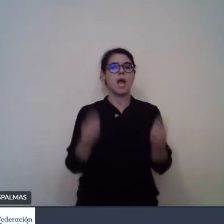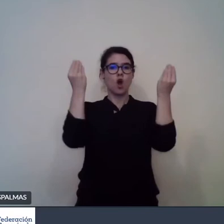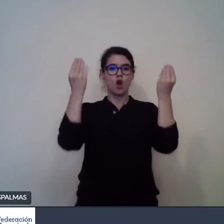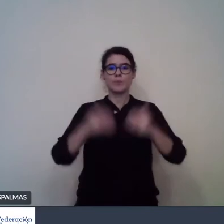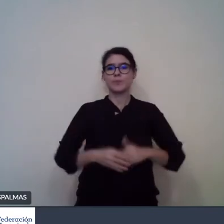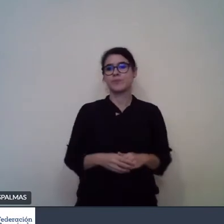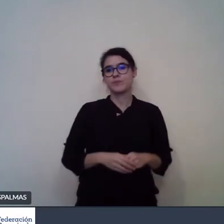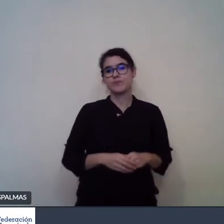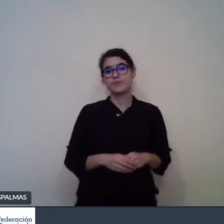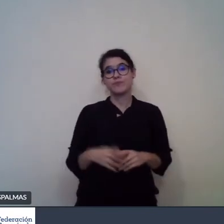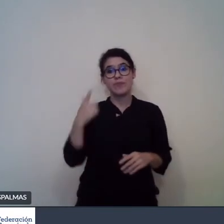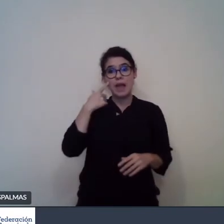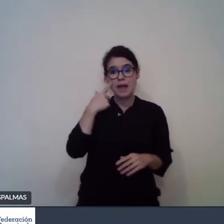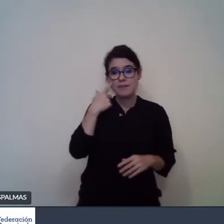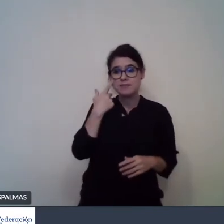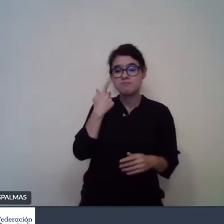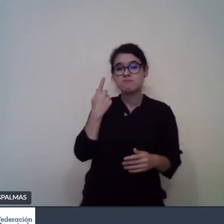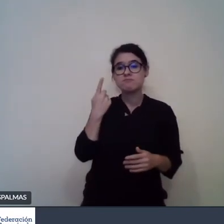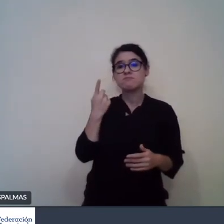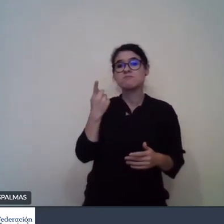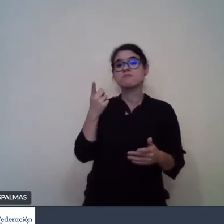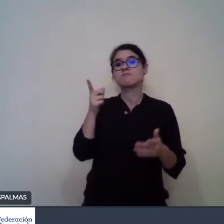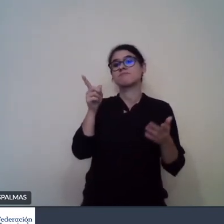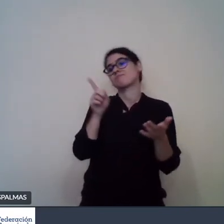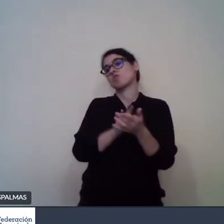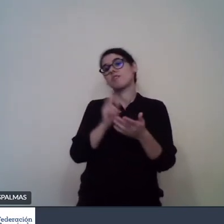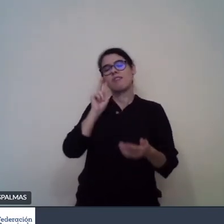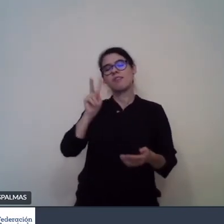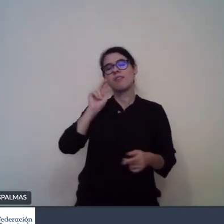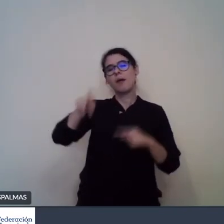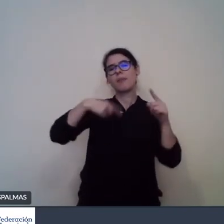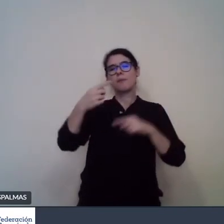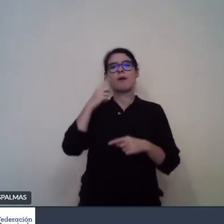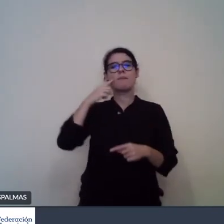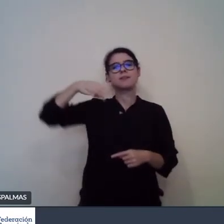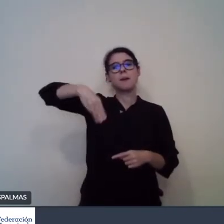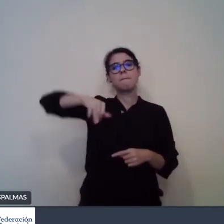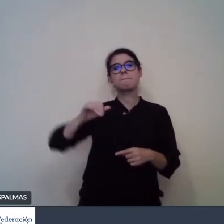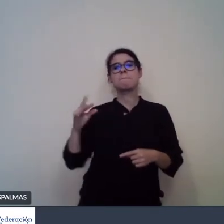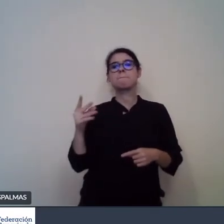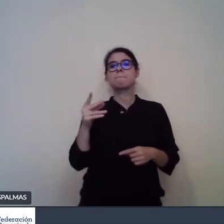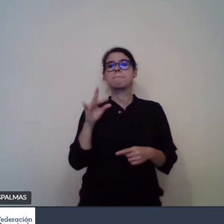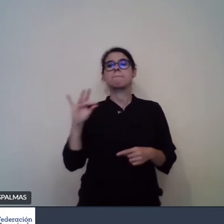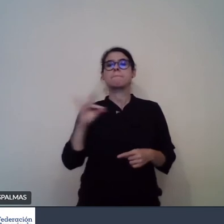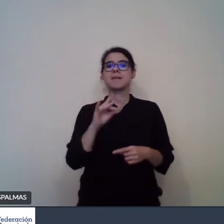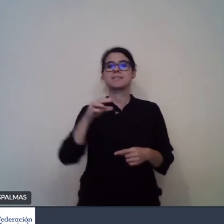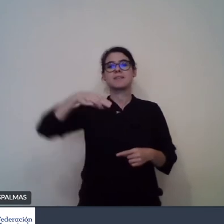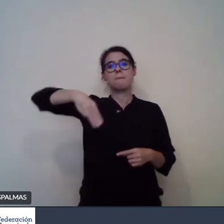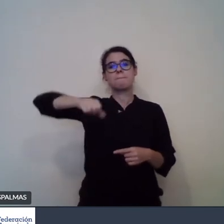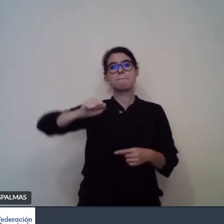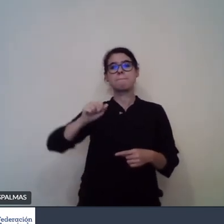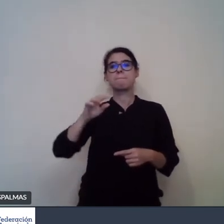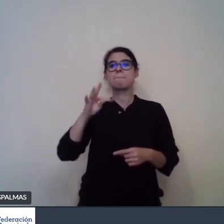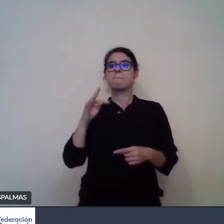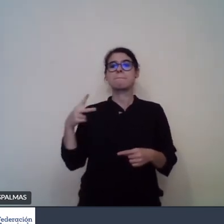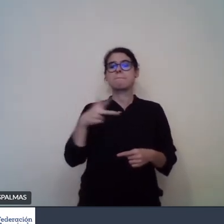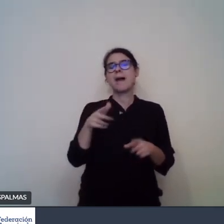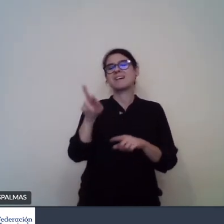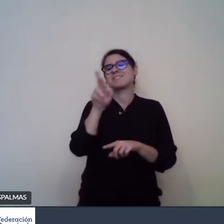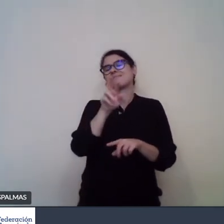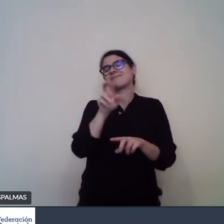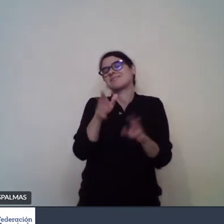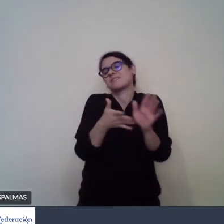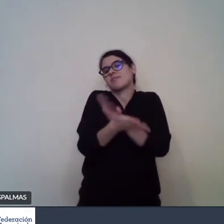Aún así, bueno, vuelven a jugar ese tipo de mismatch ahí dentro. Buscar la situación, la continuación dentro de la zona.